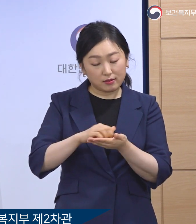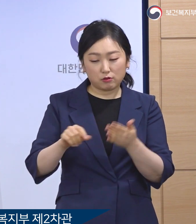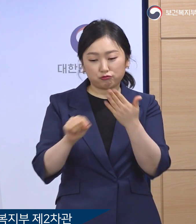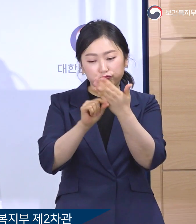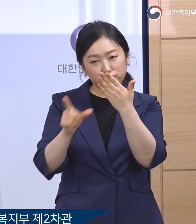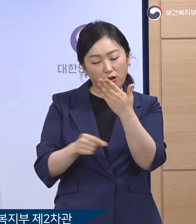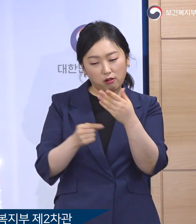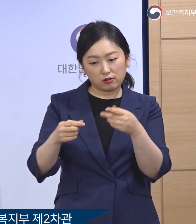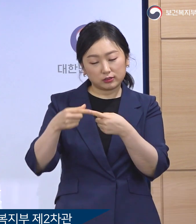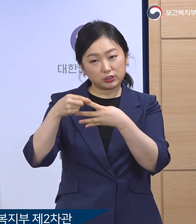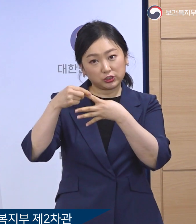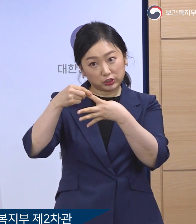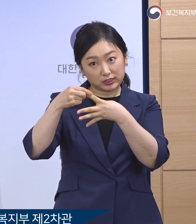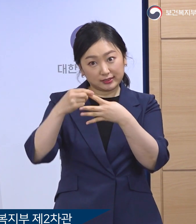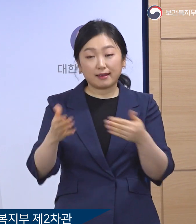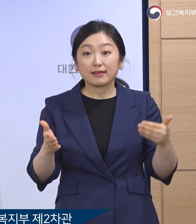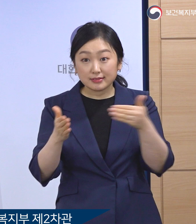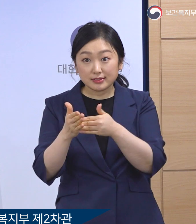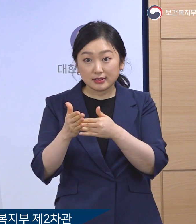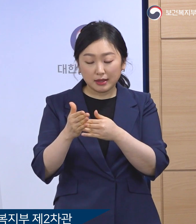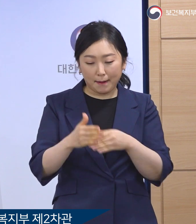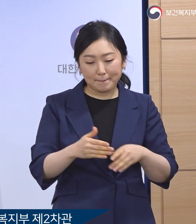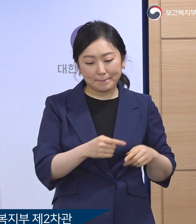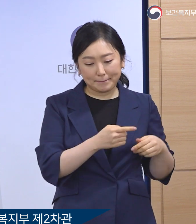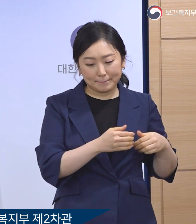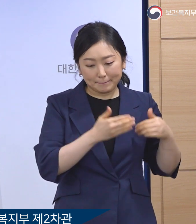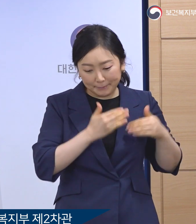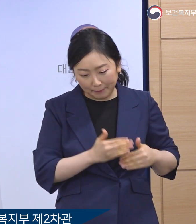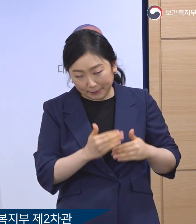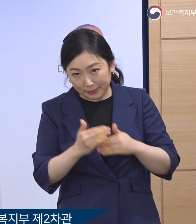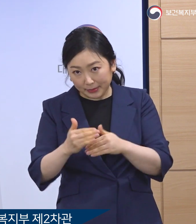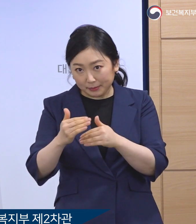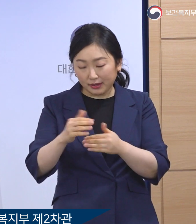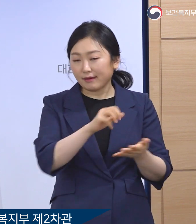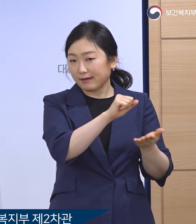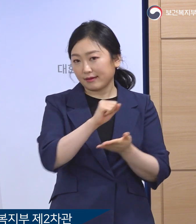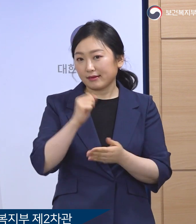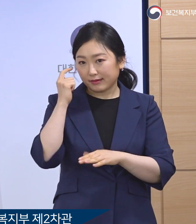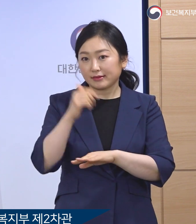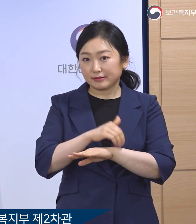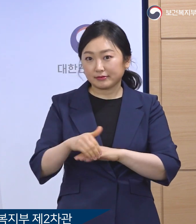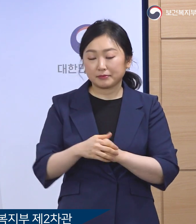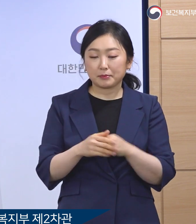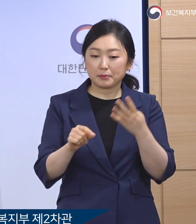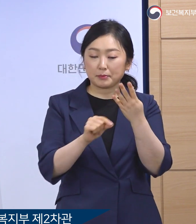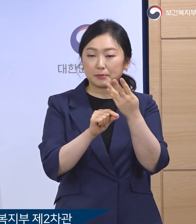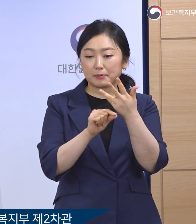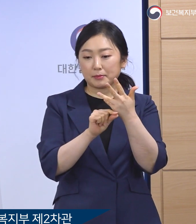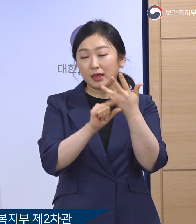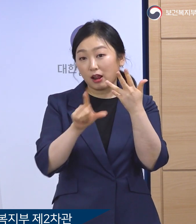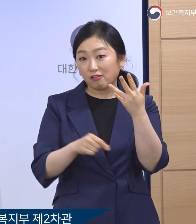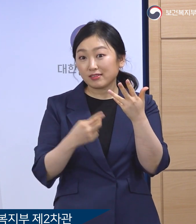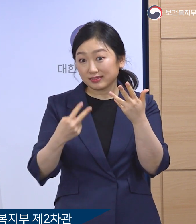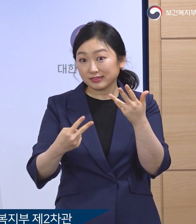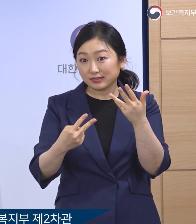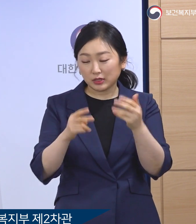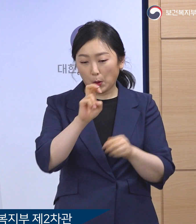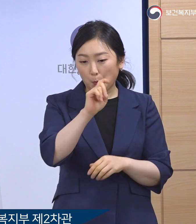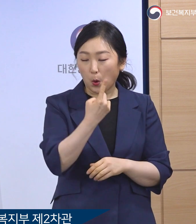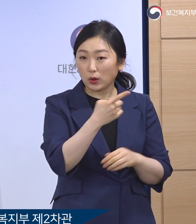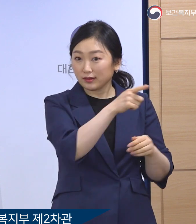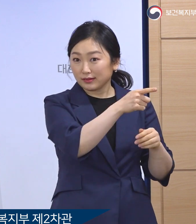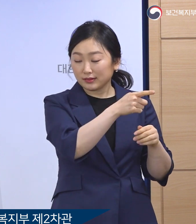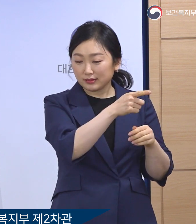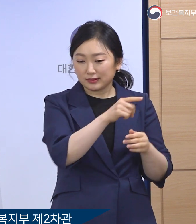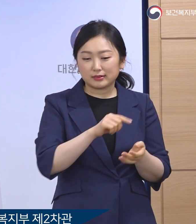주까지 순차적으로 공급될 것입니다. 지난 8월 6일 모더나사는 제조소